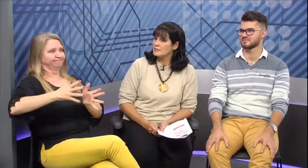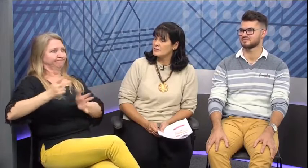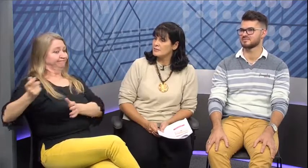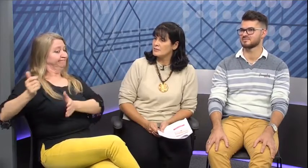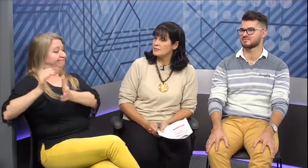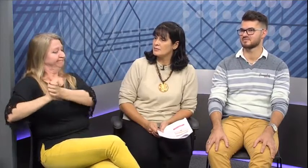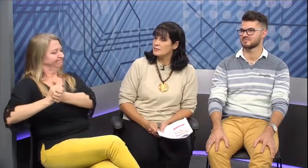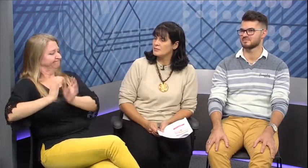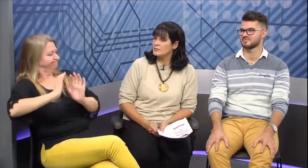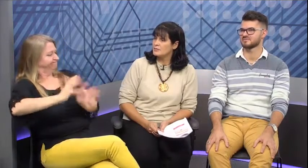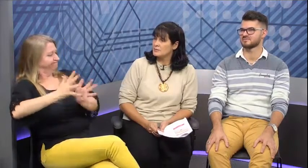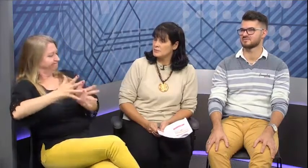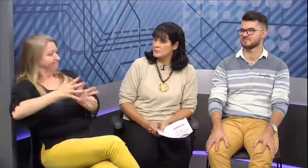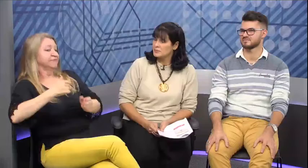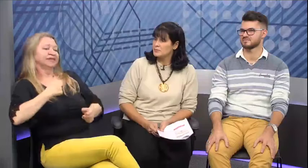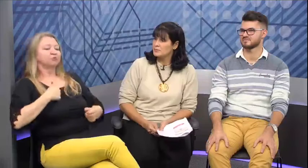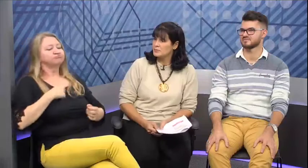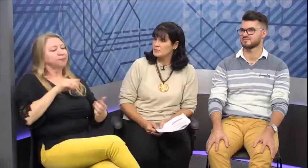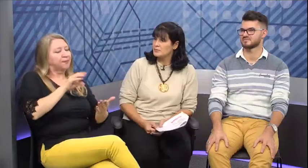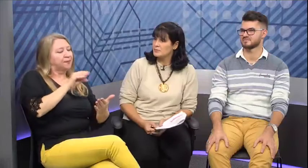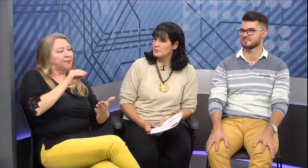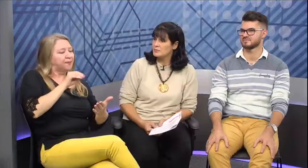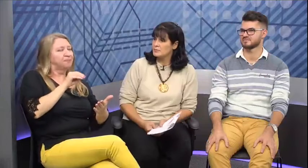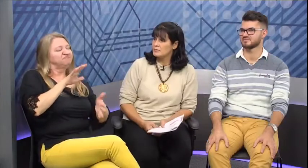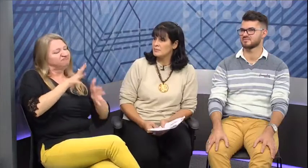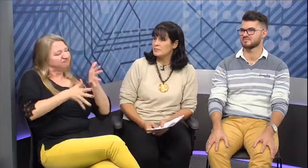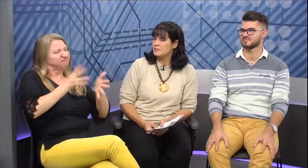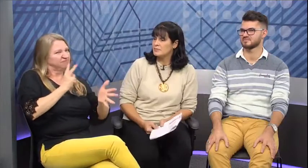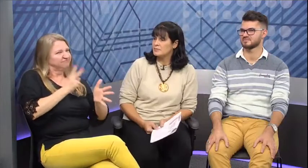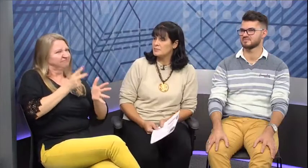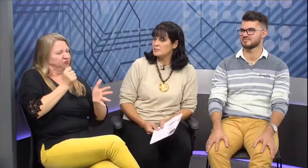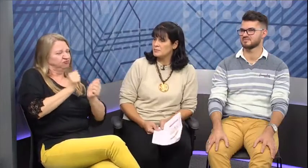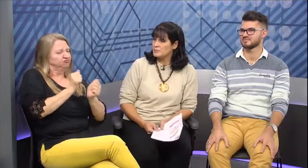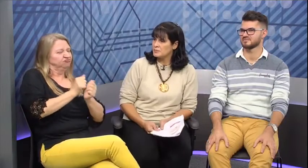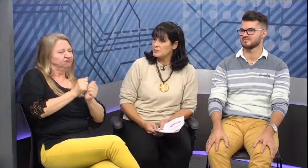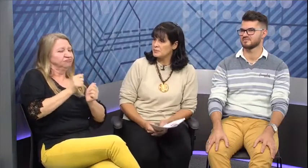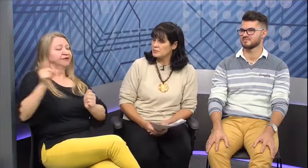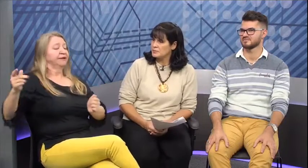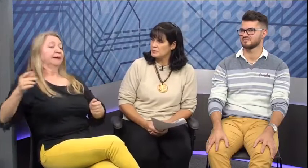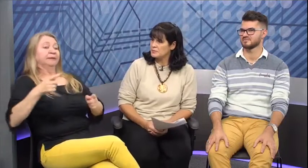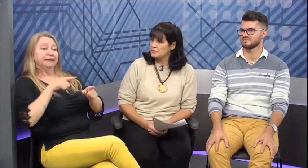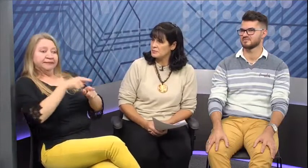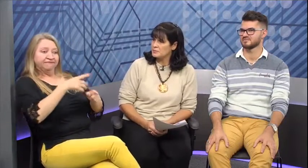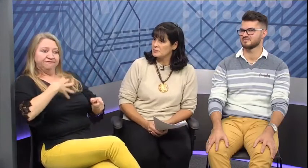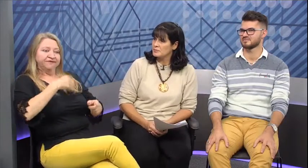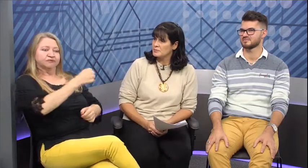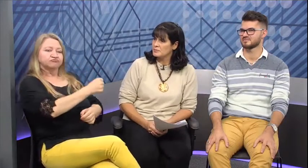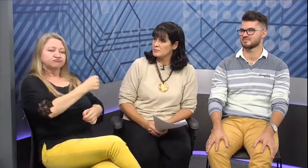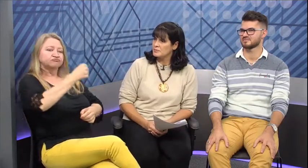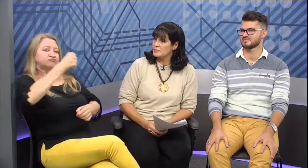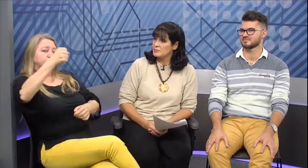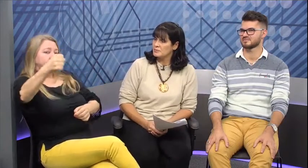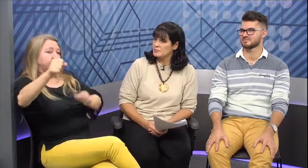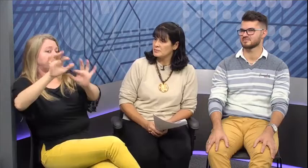não, somente usando a língua de sinais. Então, eu oralizava, às vezes fazia bimodal, a língua de sinais,